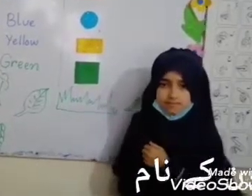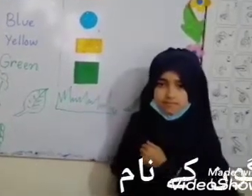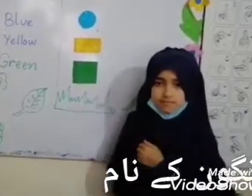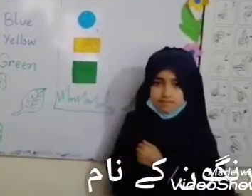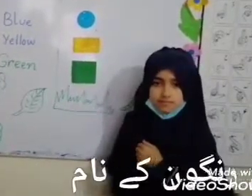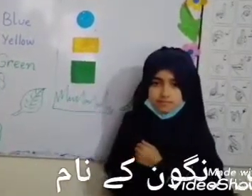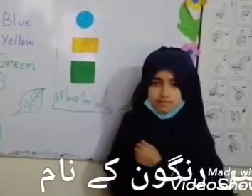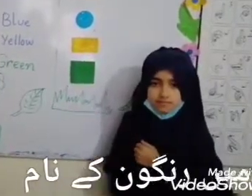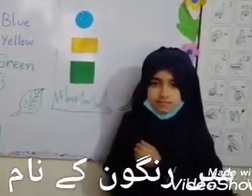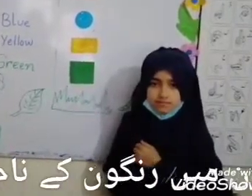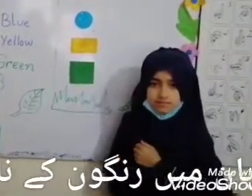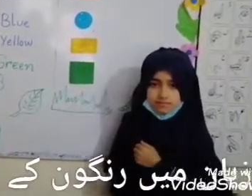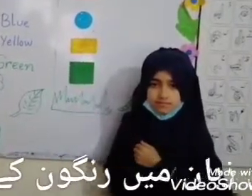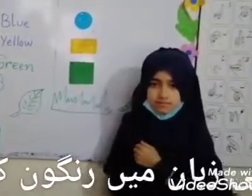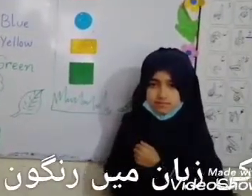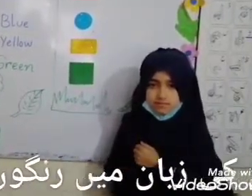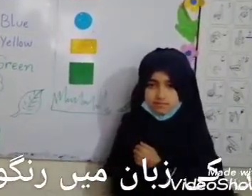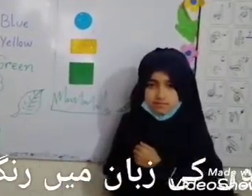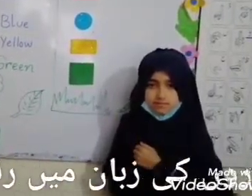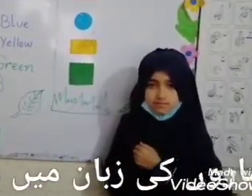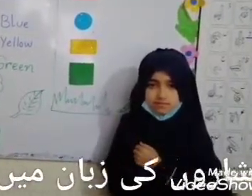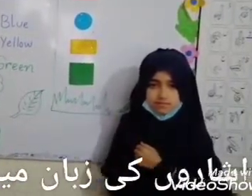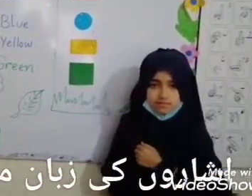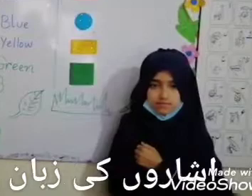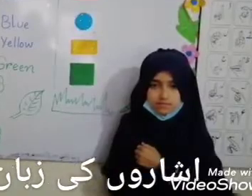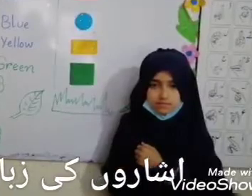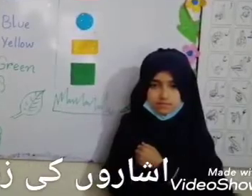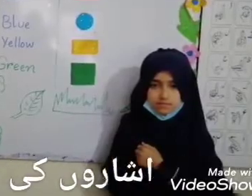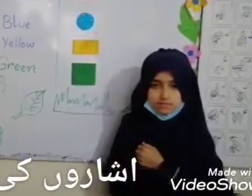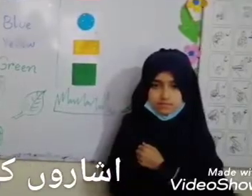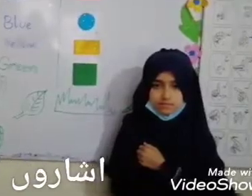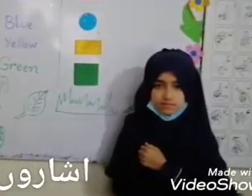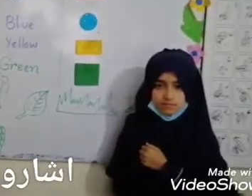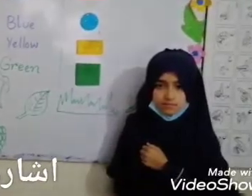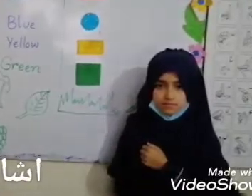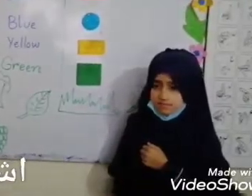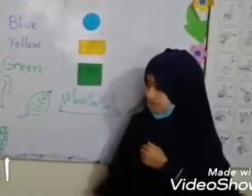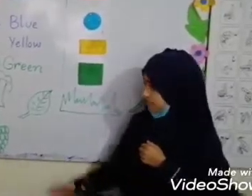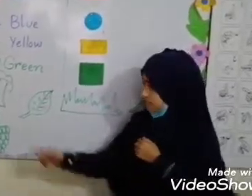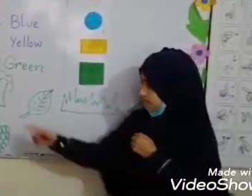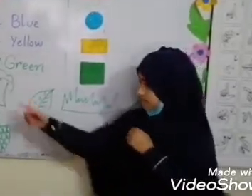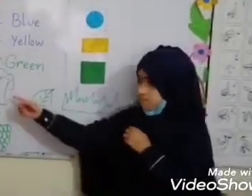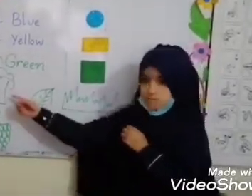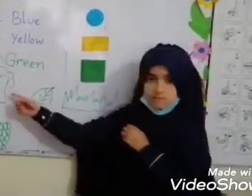अब हम देखेंगे कि ग्रीन थिंग्स कौन सी होती हैं। सबसे पहली है